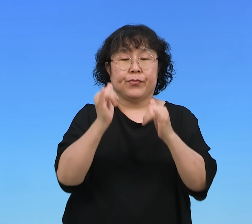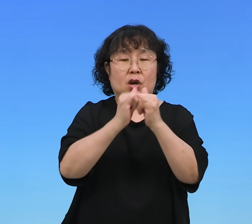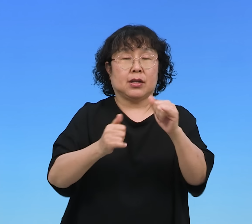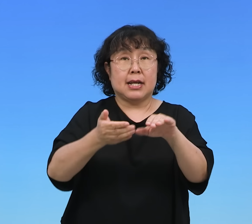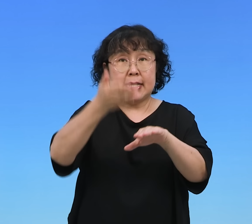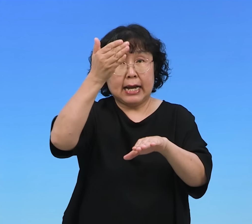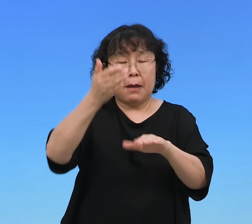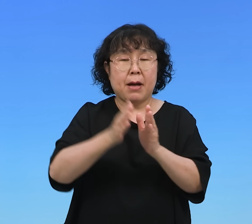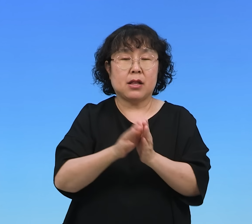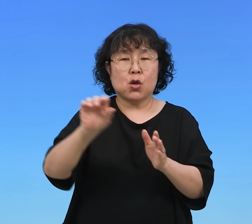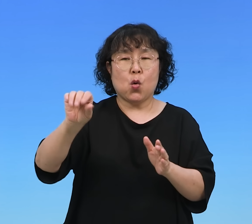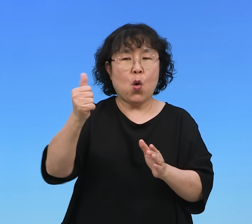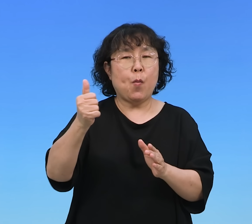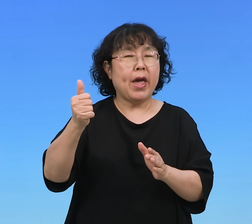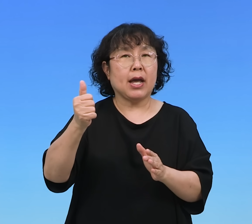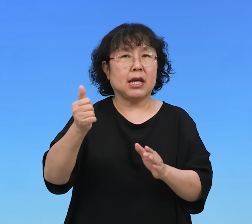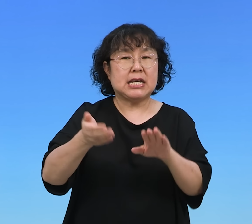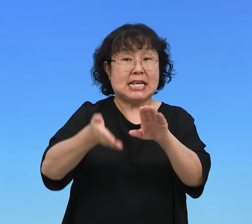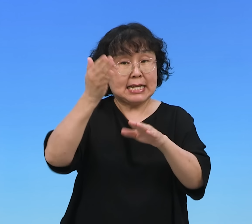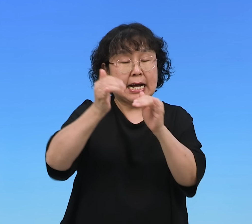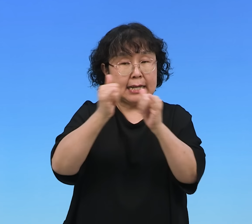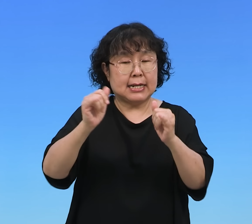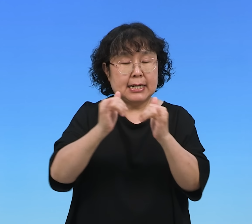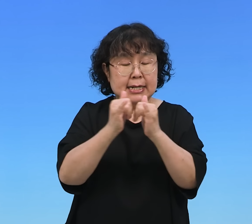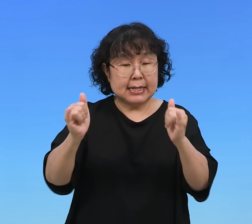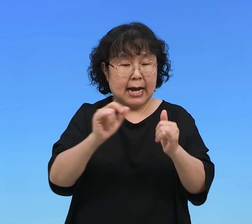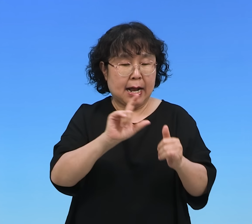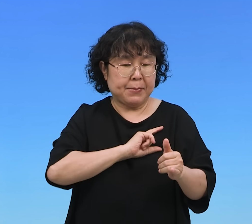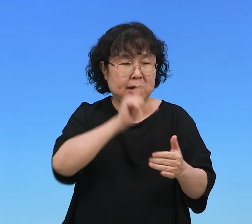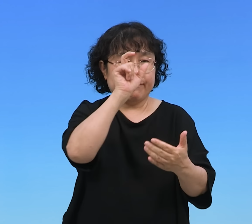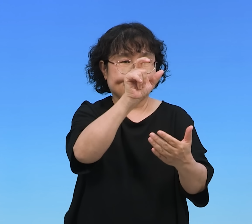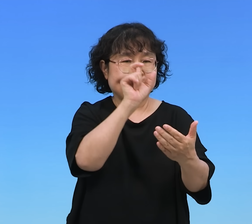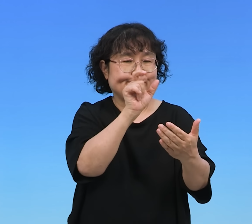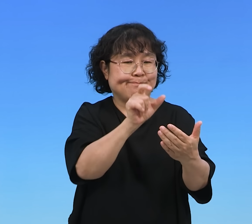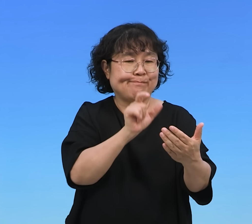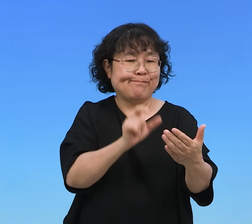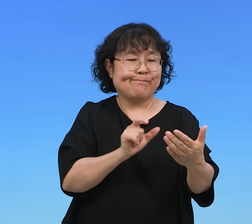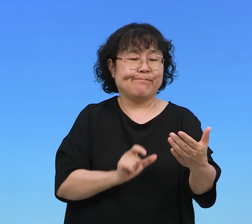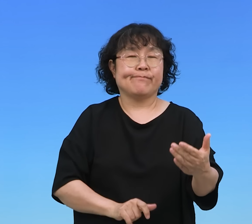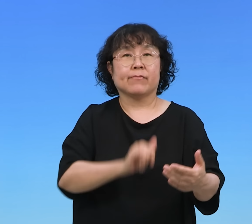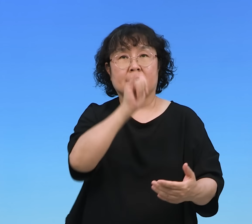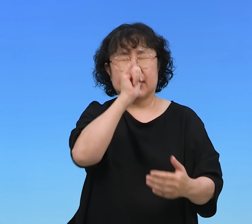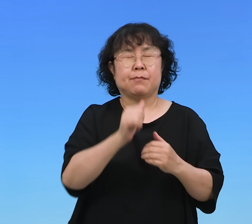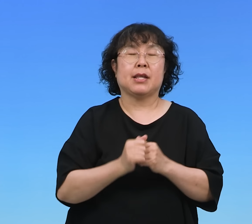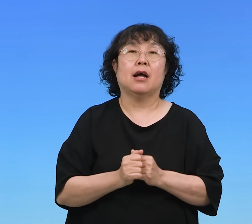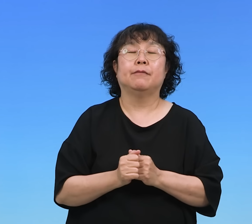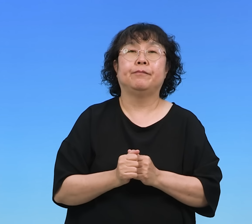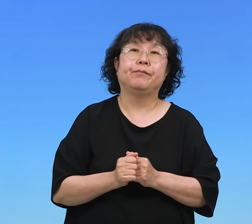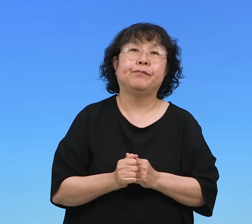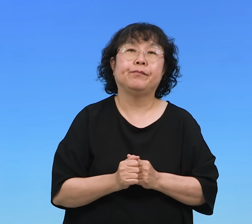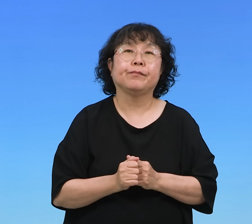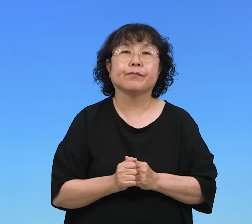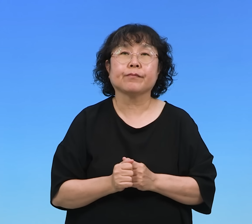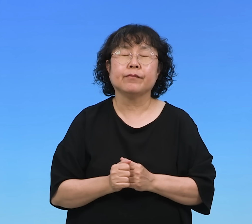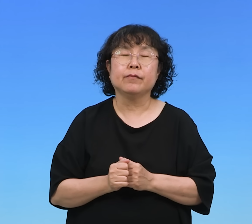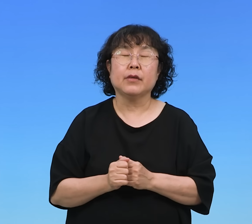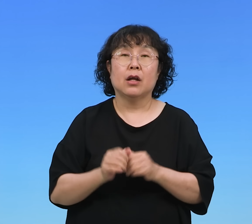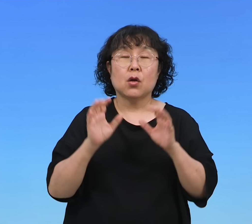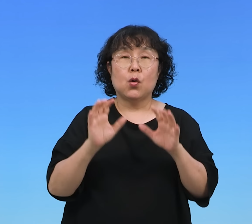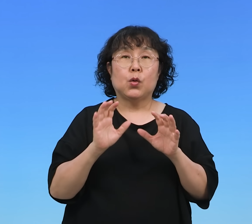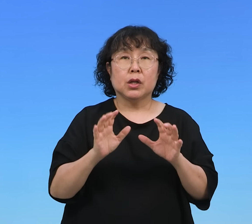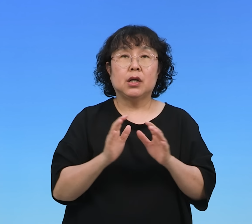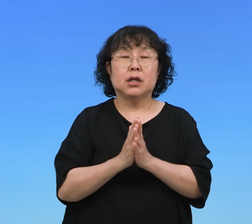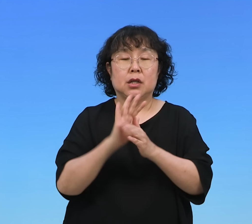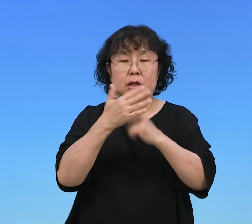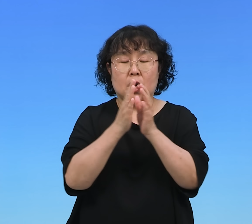역대상에만 무려 500여 명의 이름이 등장을 해요. 거두절미하고 이름이 쫙 열거가 되는 겁니다. 그리고